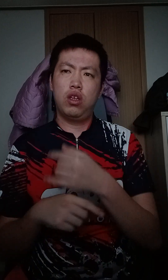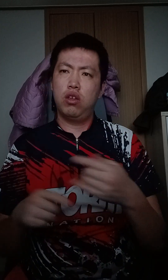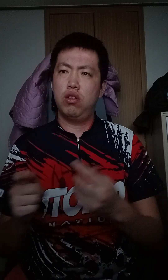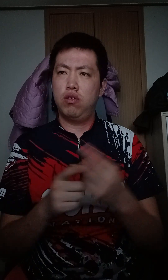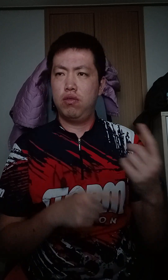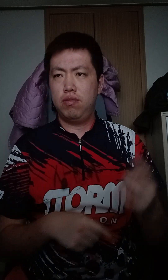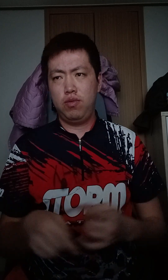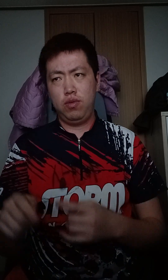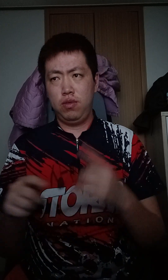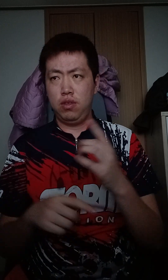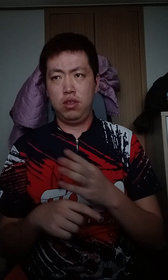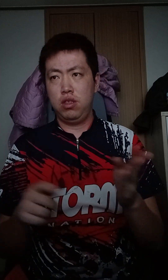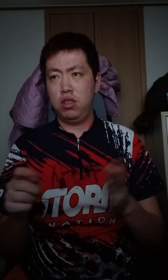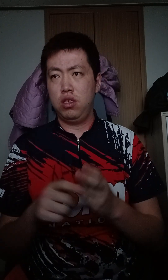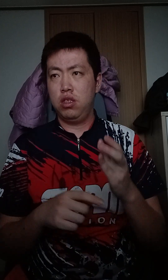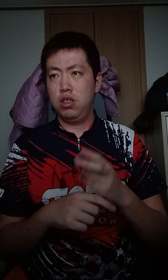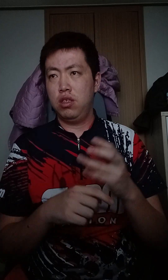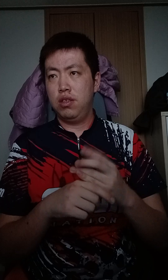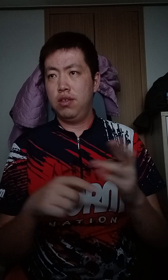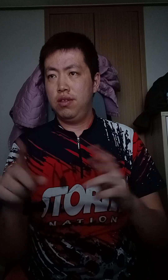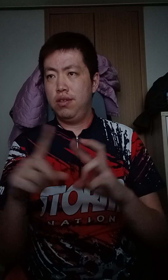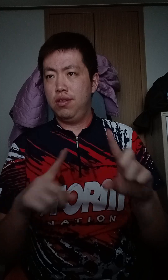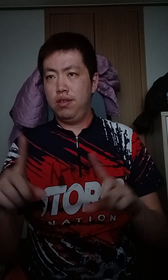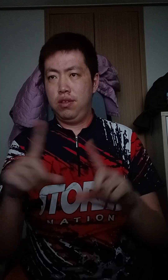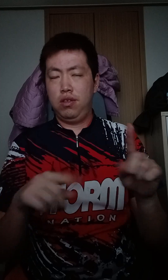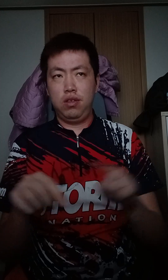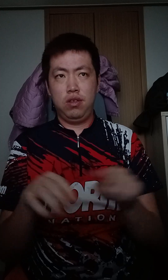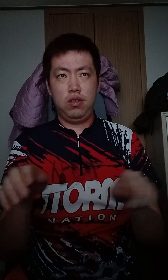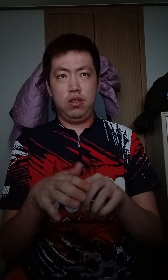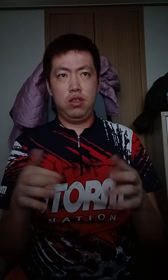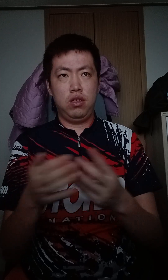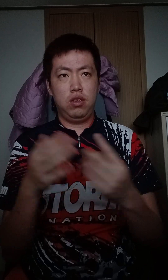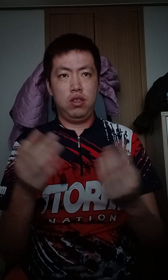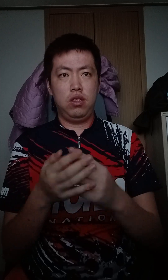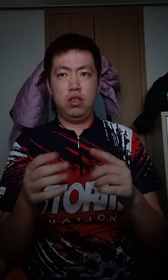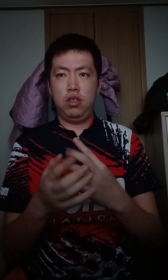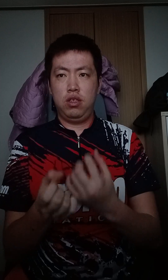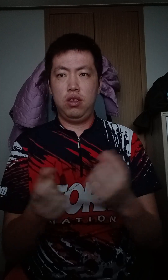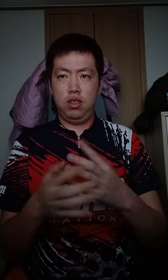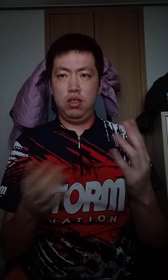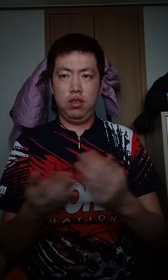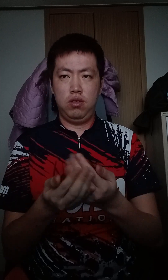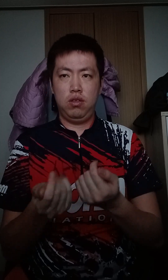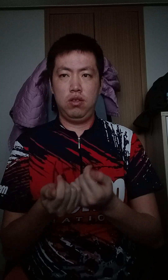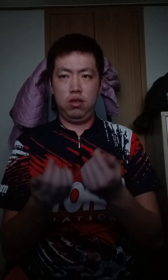설치 기준에 미치지 못해 이용에 불편이 클 수밖에 없는데요. 서정한 기자의 보도입니다.